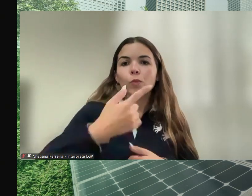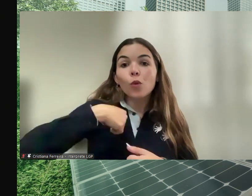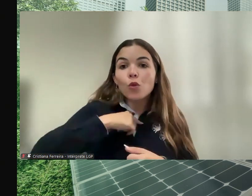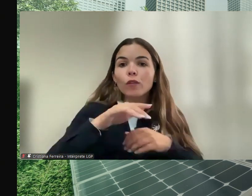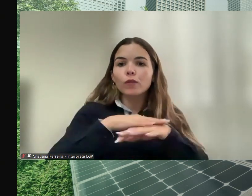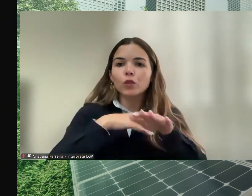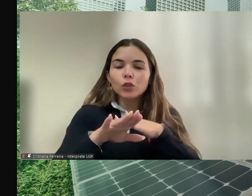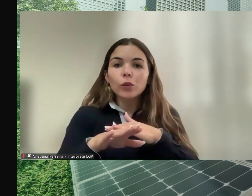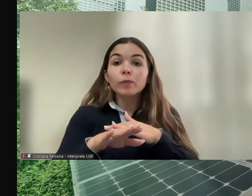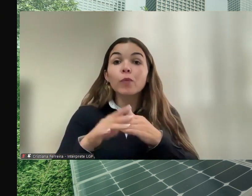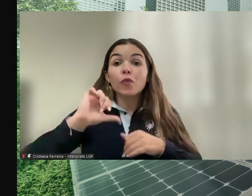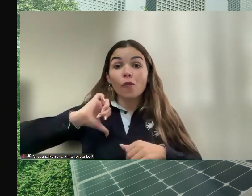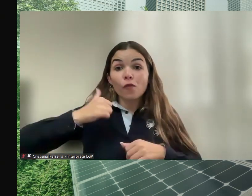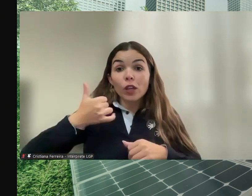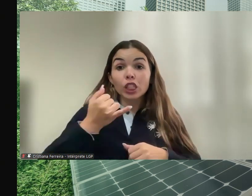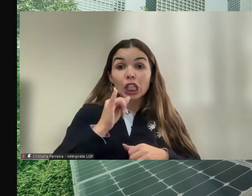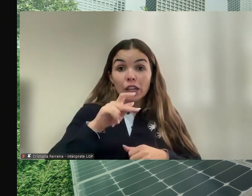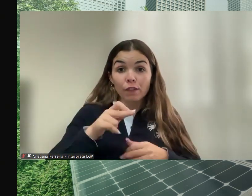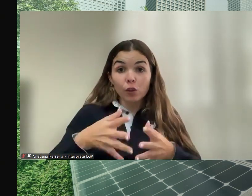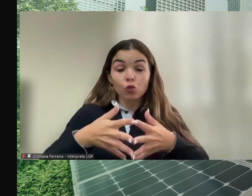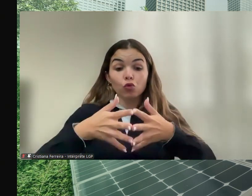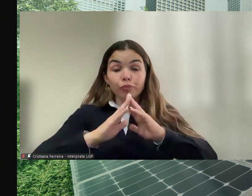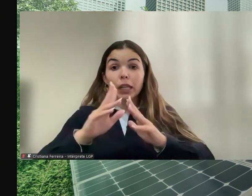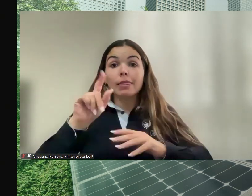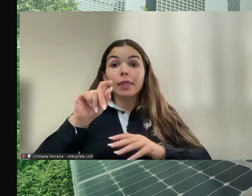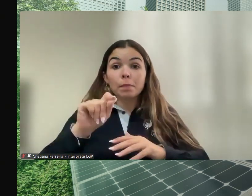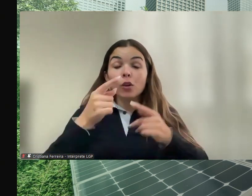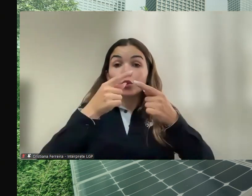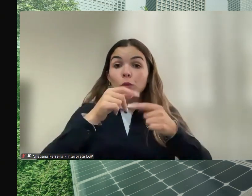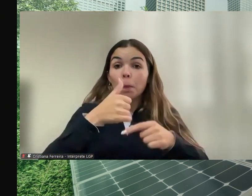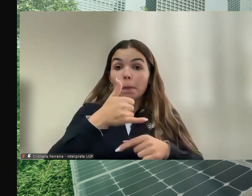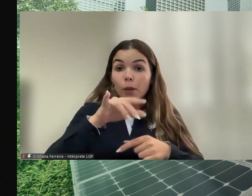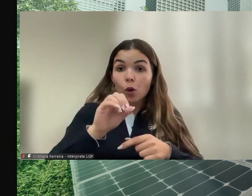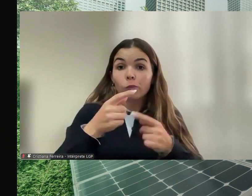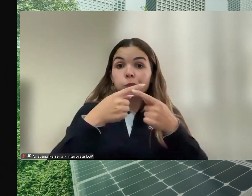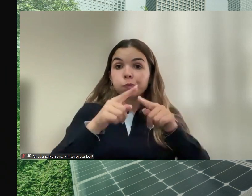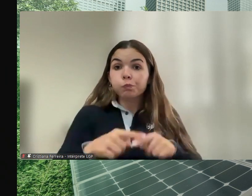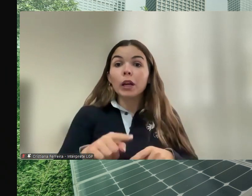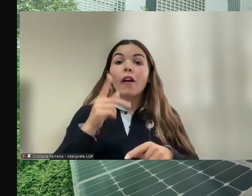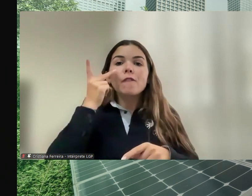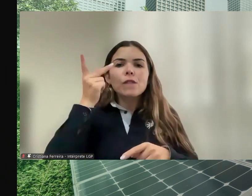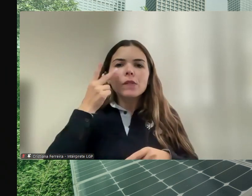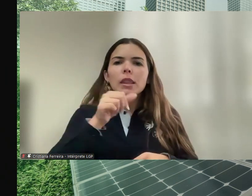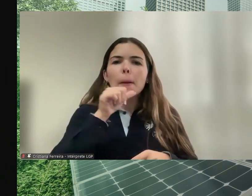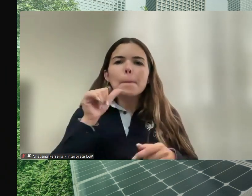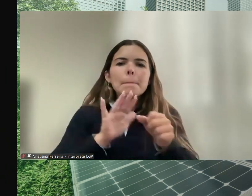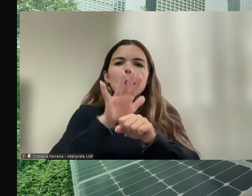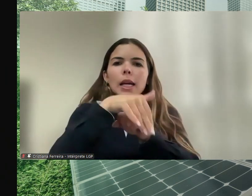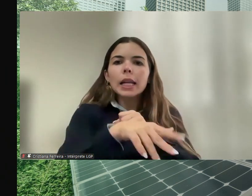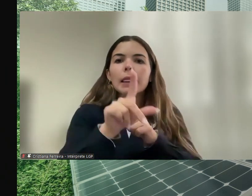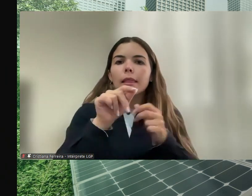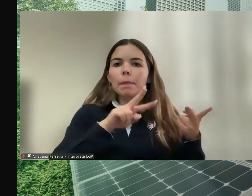infraestruturas verdes e biodiversidade. Fizemos, para a vida marinha, fizemos uma estratégia aqui que foi